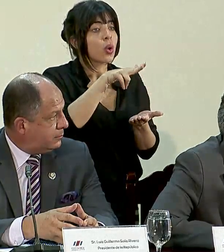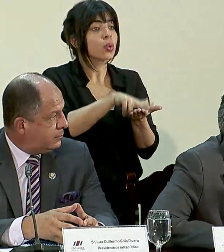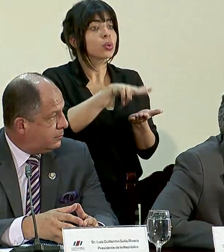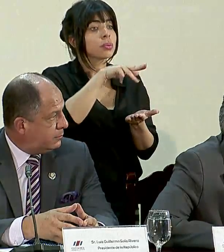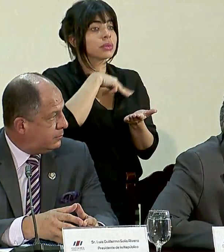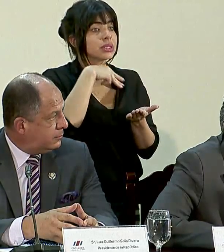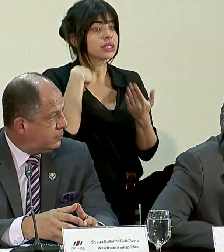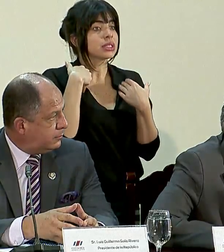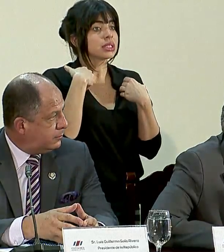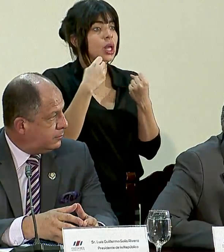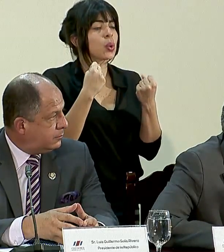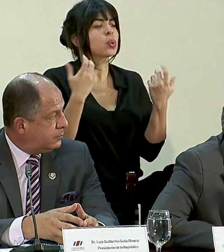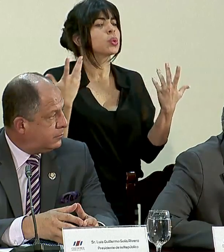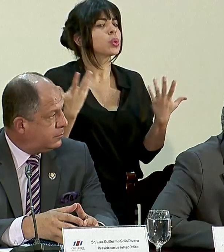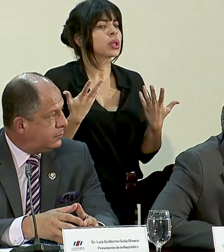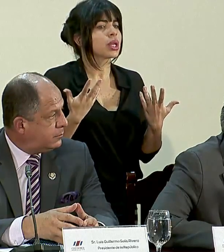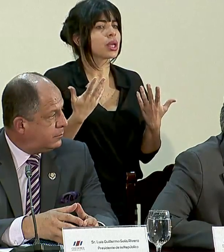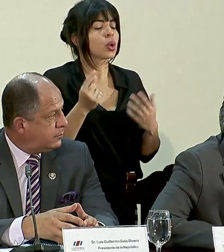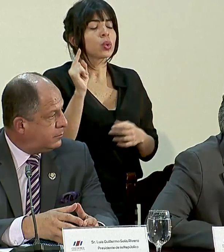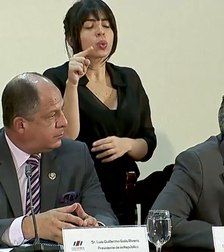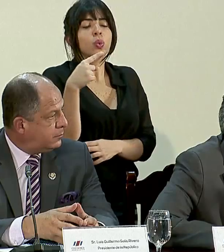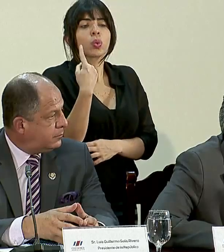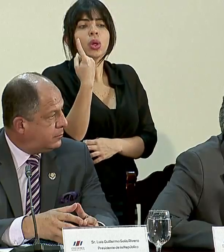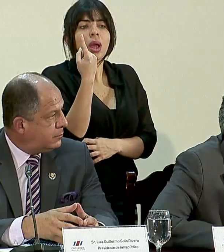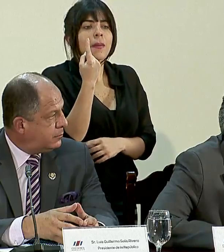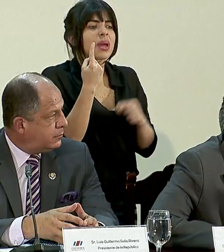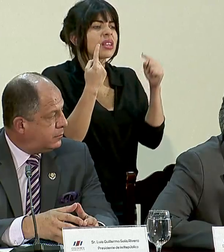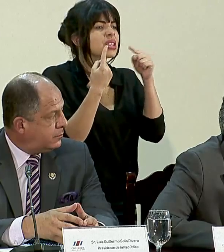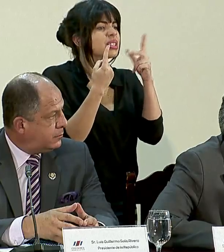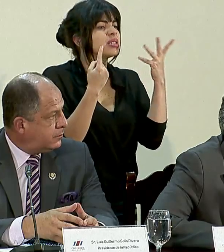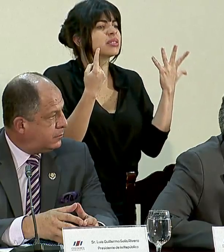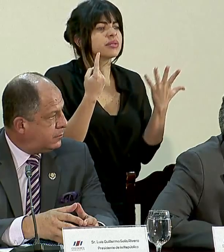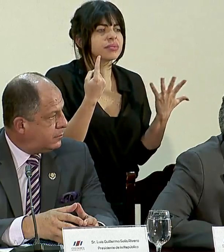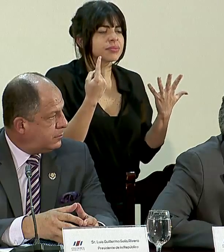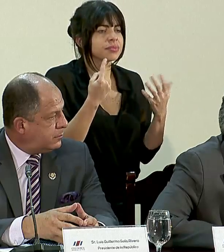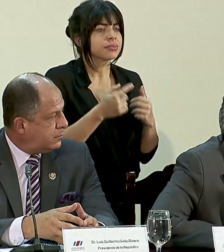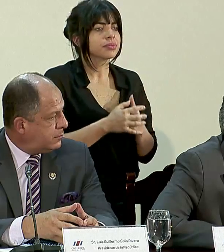el Ministerio de Salud es única y exclusivamente